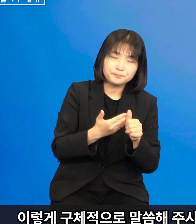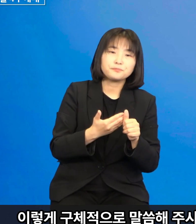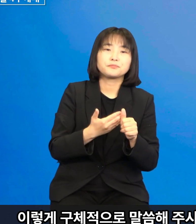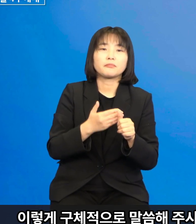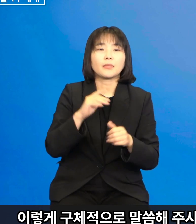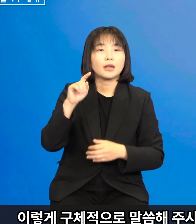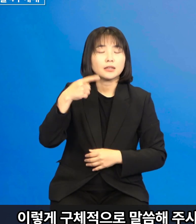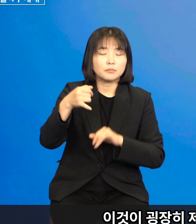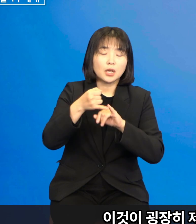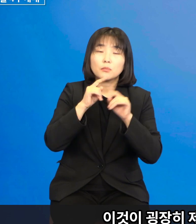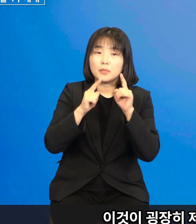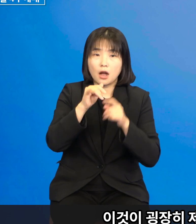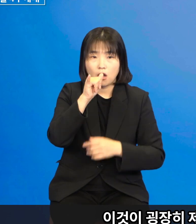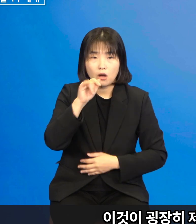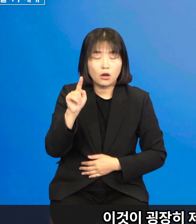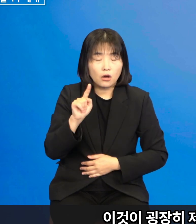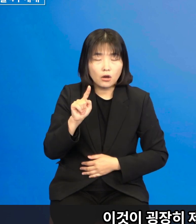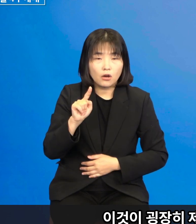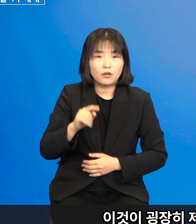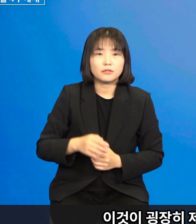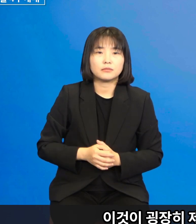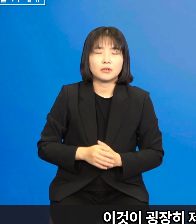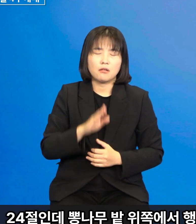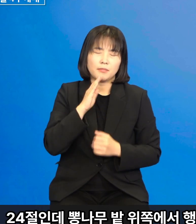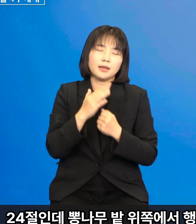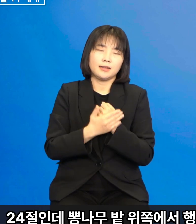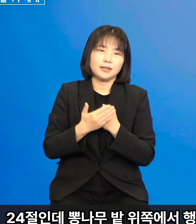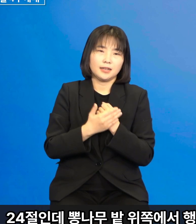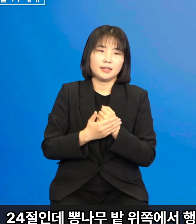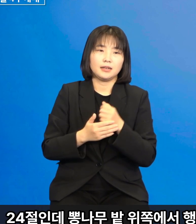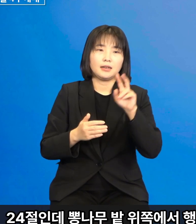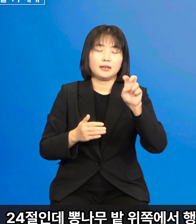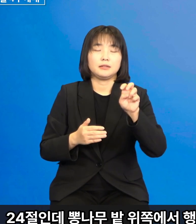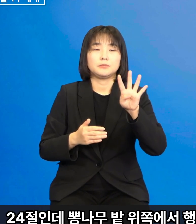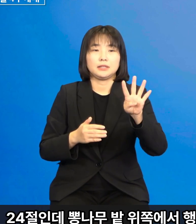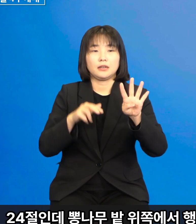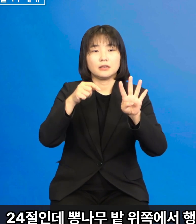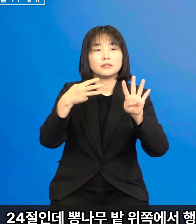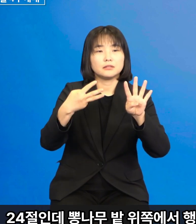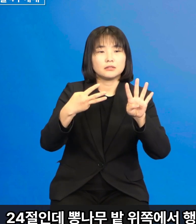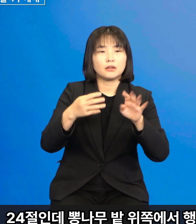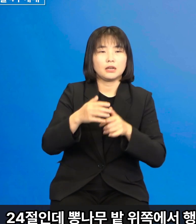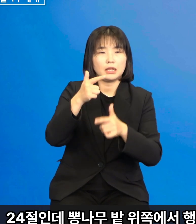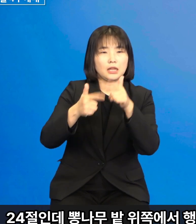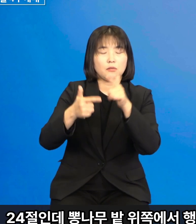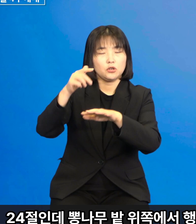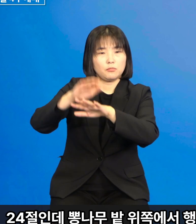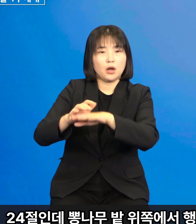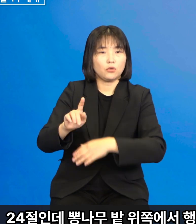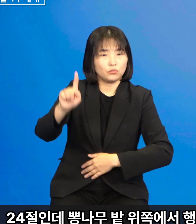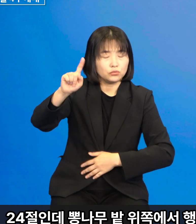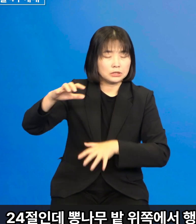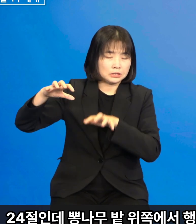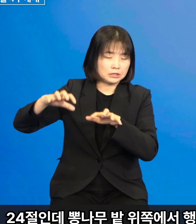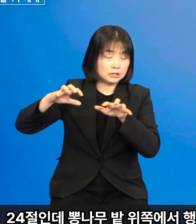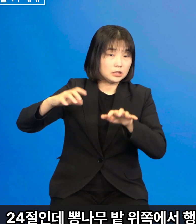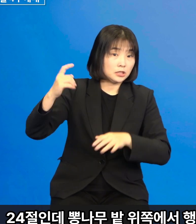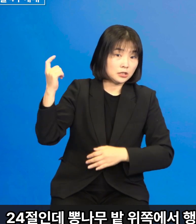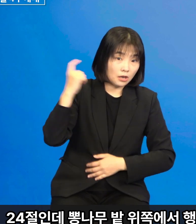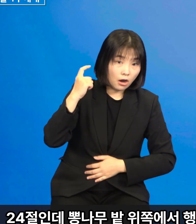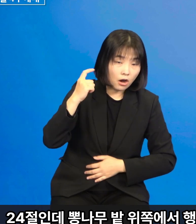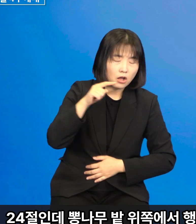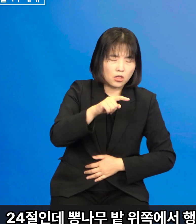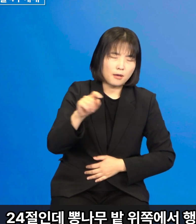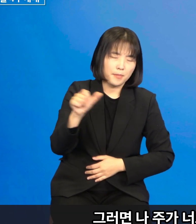다음에 약속의 말씀이 있어요. 이것이 굉장히 저에게 은혜가 되겠습니다. 24절인데 뽕나무밭 윗정에서 행군하는 소리가 나거든